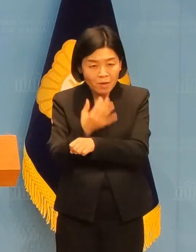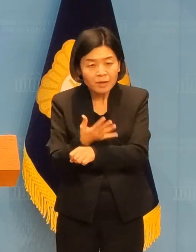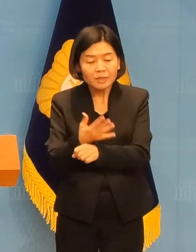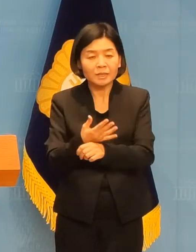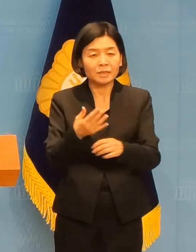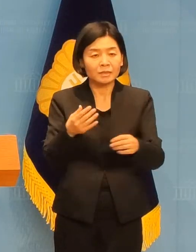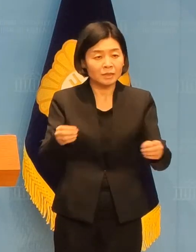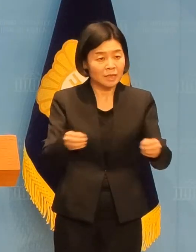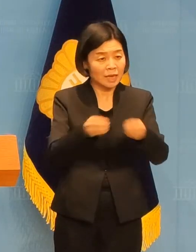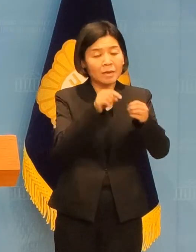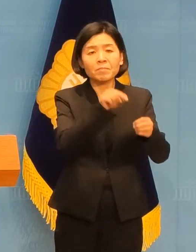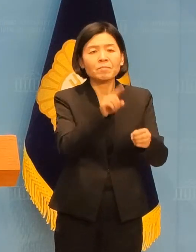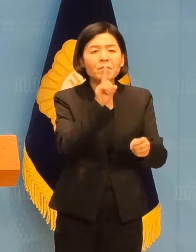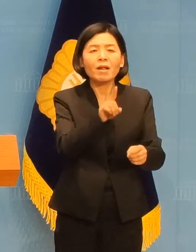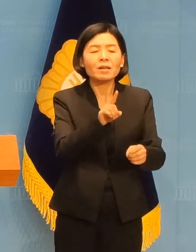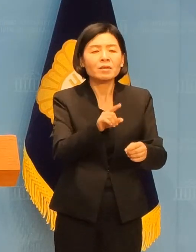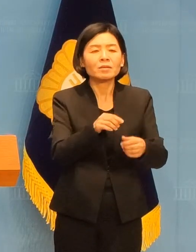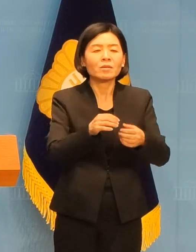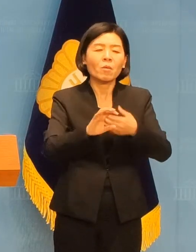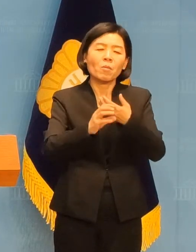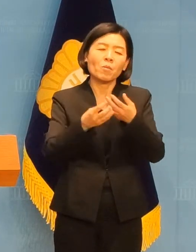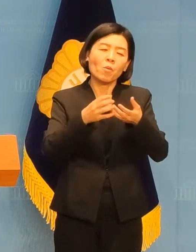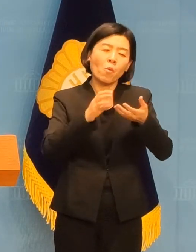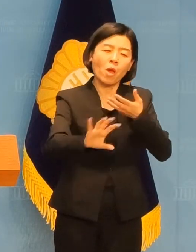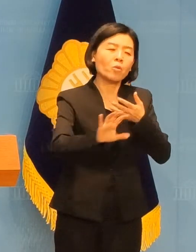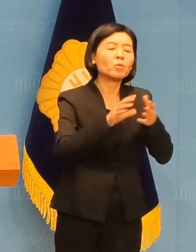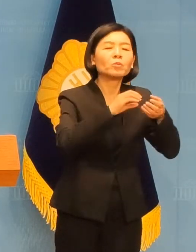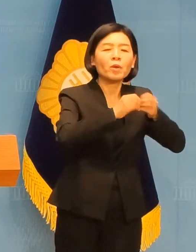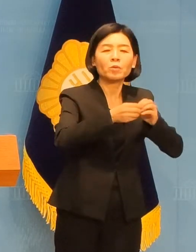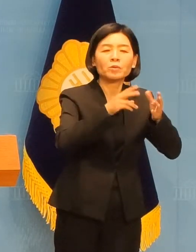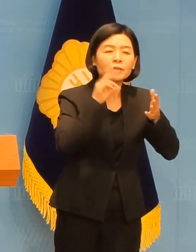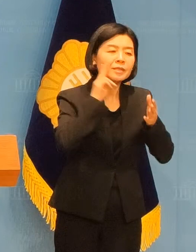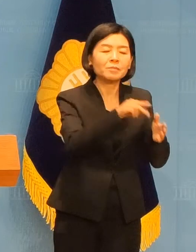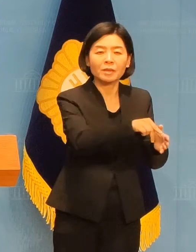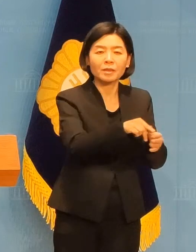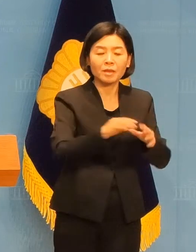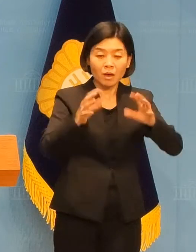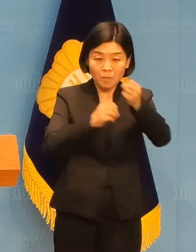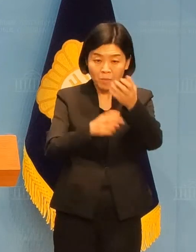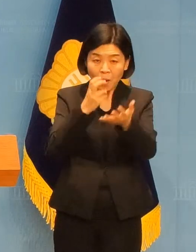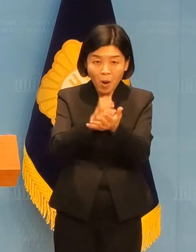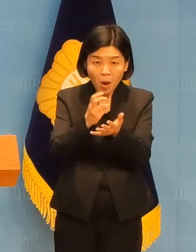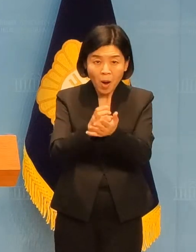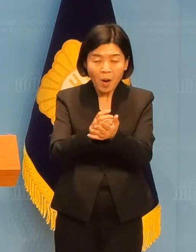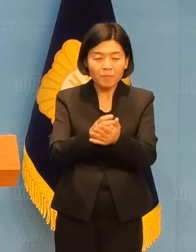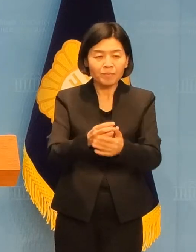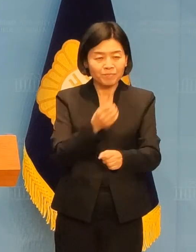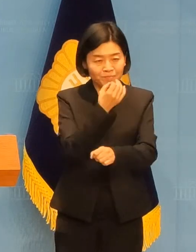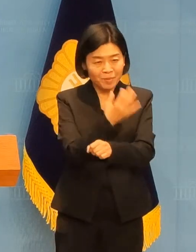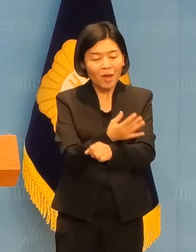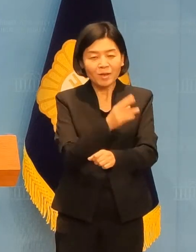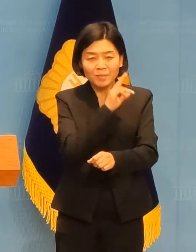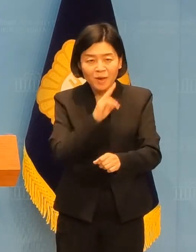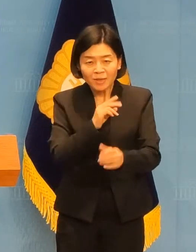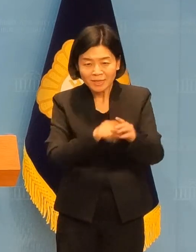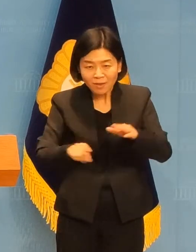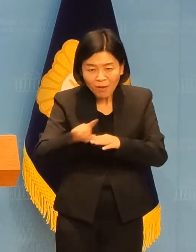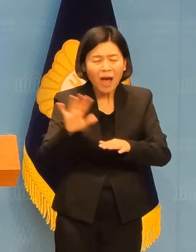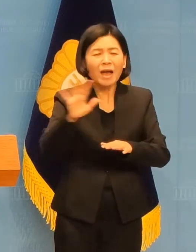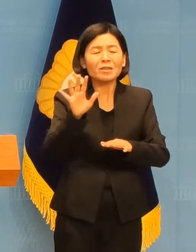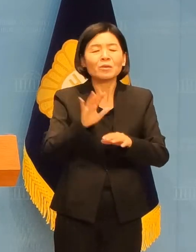심각한 왜곡입니다. 헌재의 합헌 판단은 편의를 앞세운 것이 아니라 국민의 신뢰를 대전제로